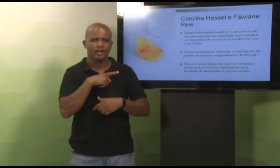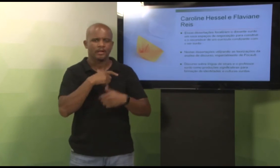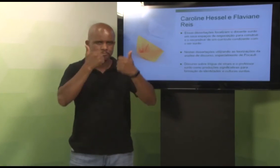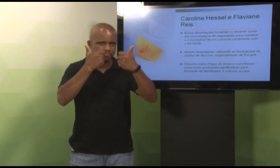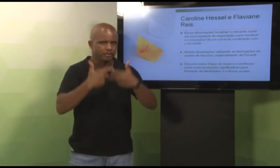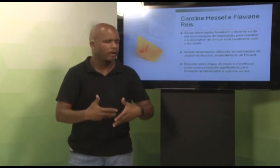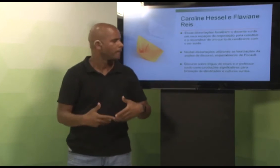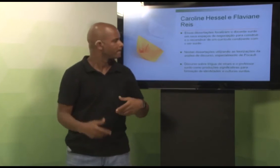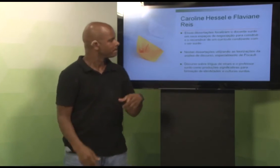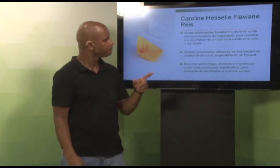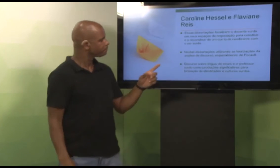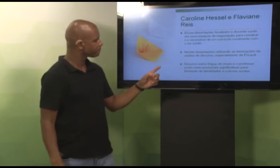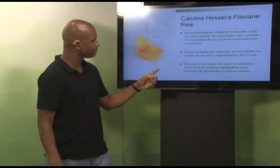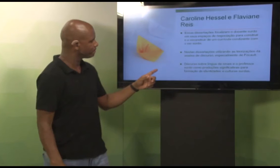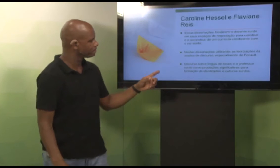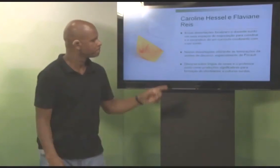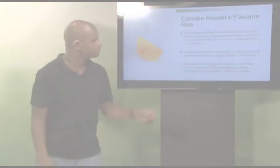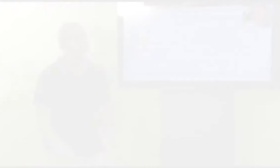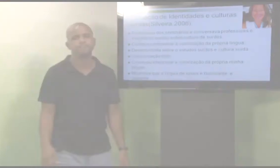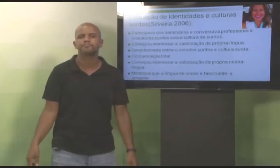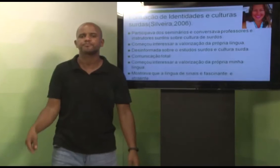foram feitas as análises, que explicarei.